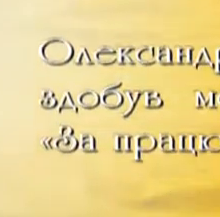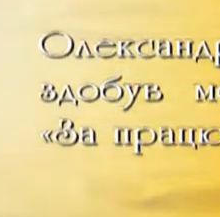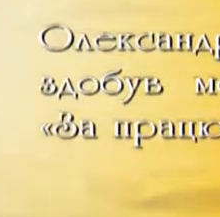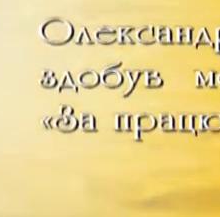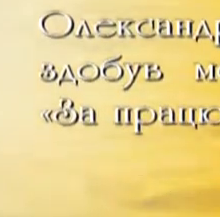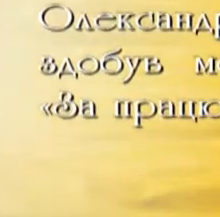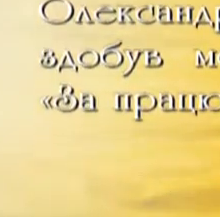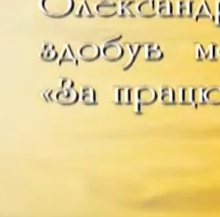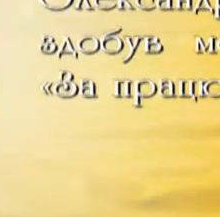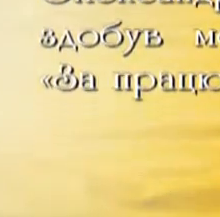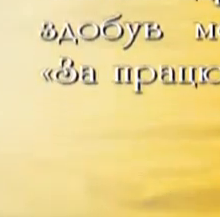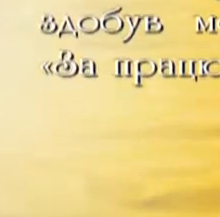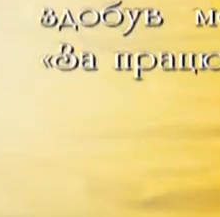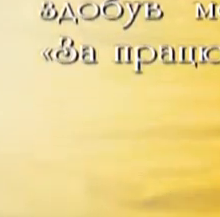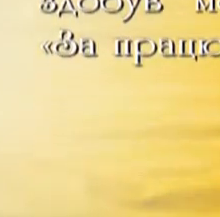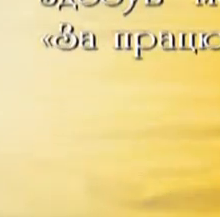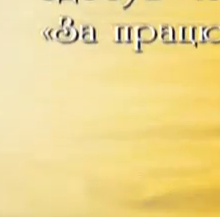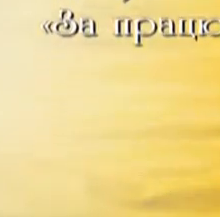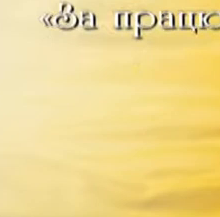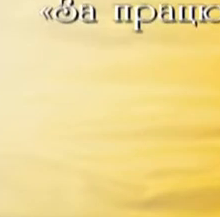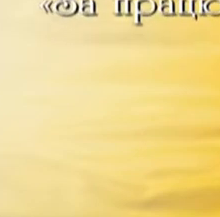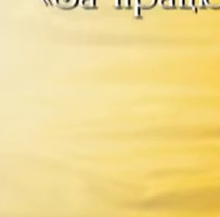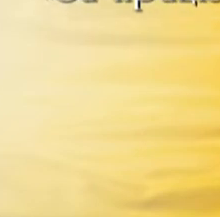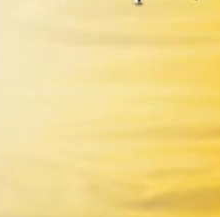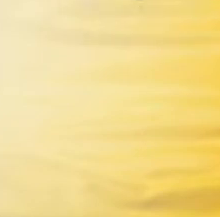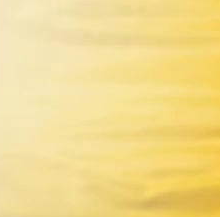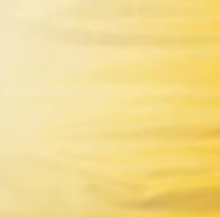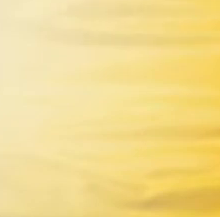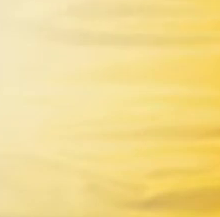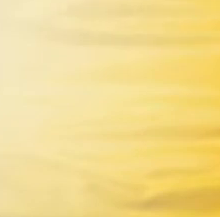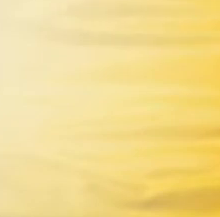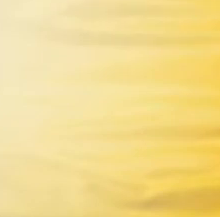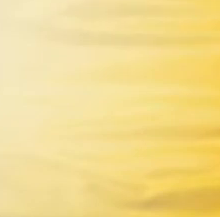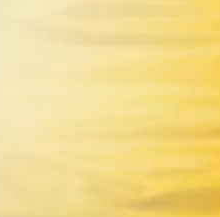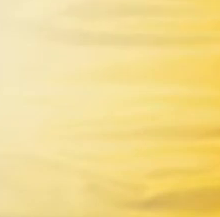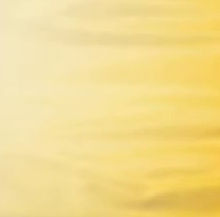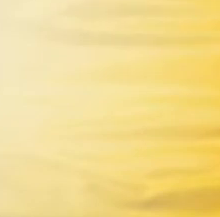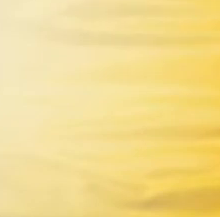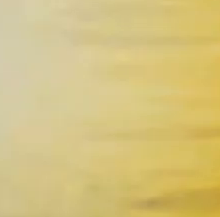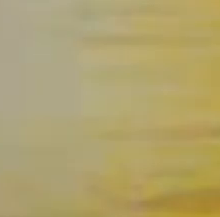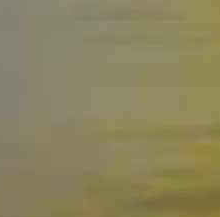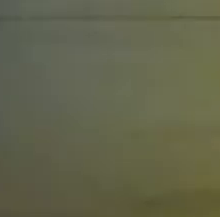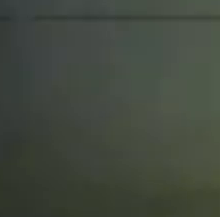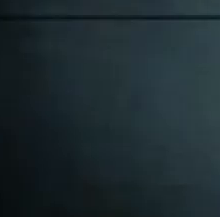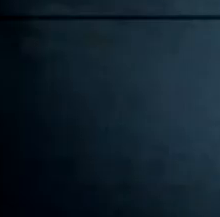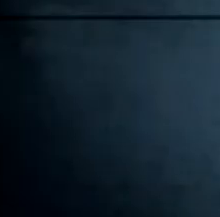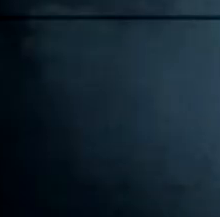орденом «Княгині Ольги 3-го ступеня». А Олександр Платонов здобув медаль за працю та звитягу.